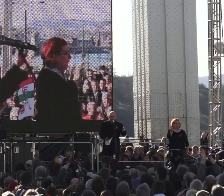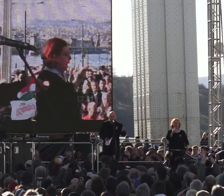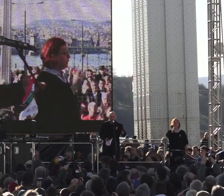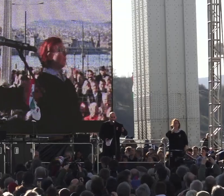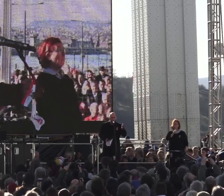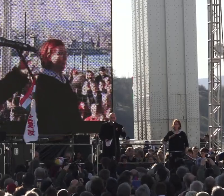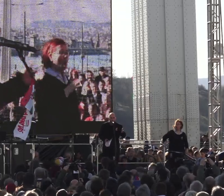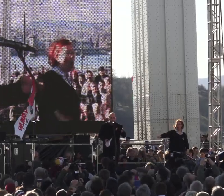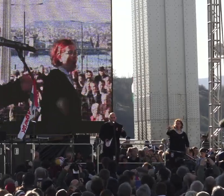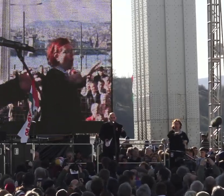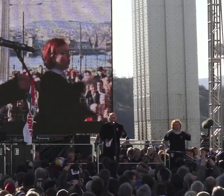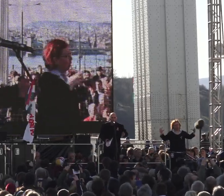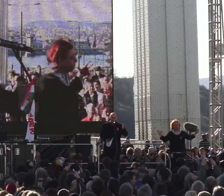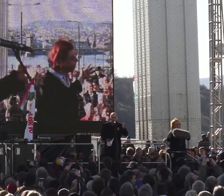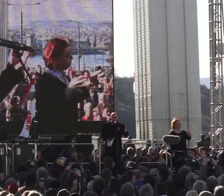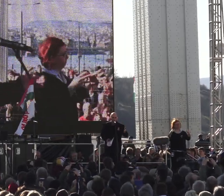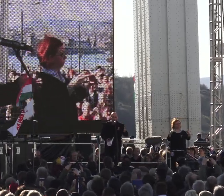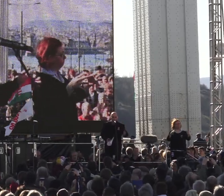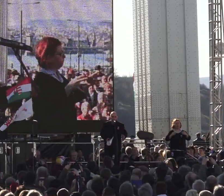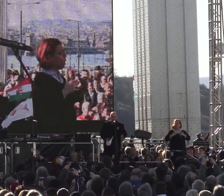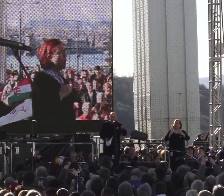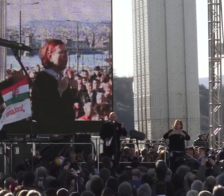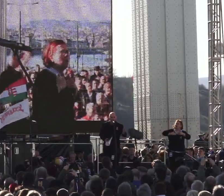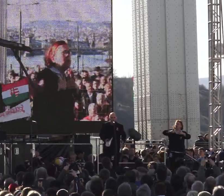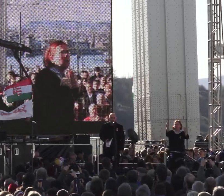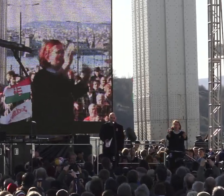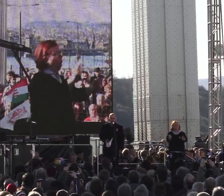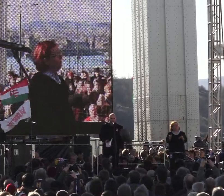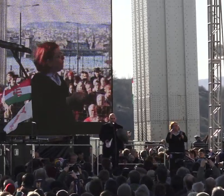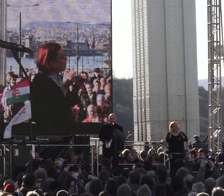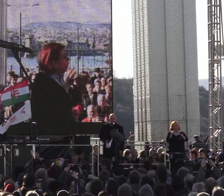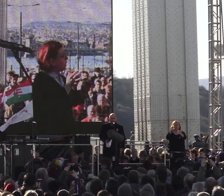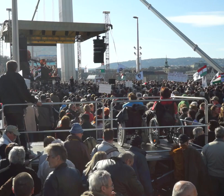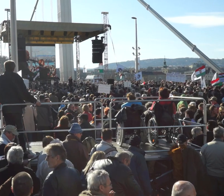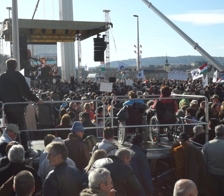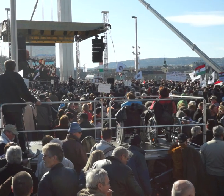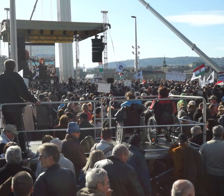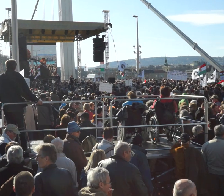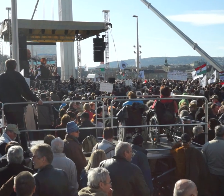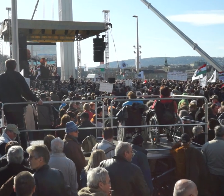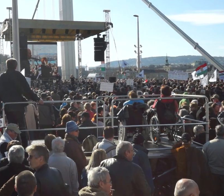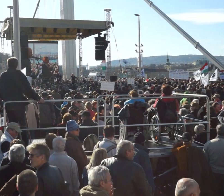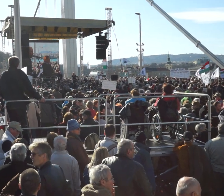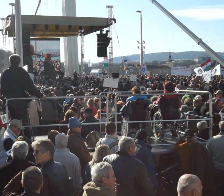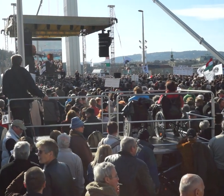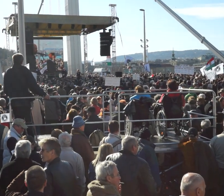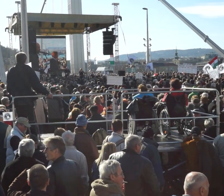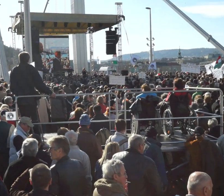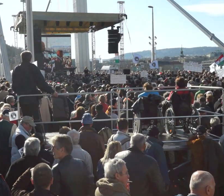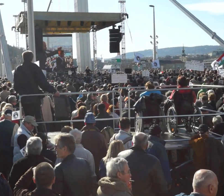hogy a magyarság összefogott egy magasztos, egy fantasztikus célért, és győzelmet aratott,